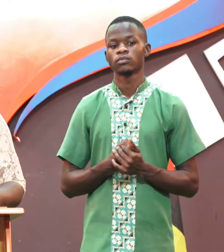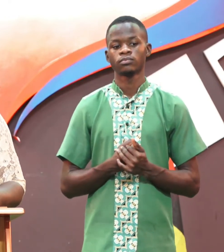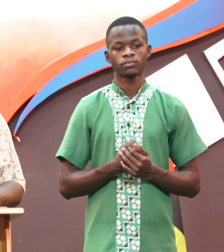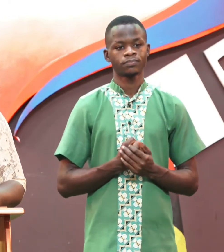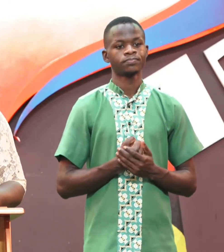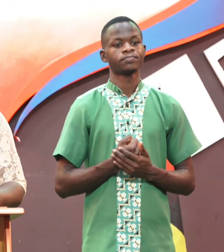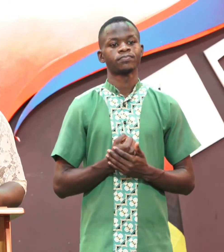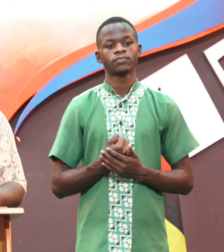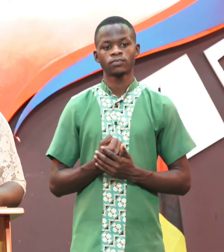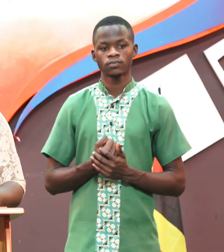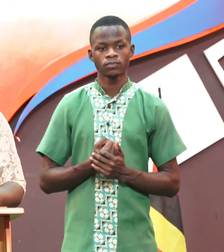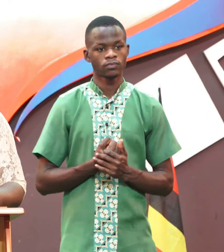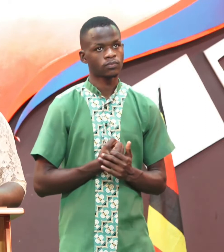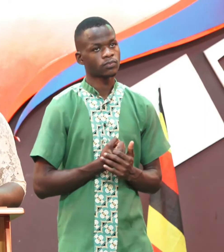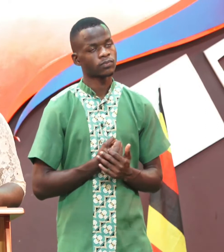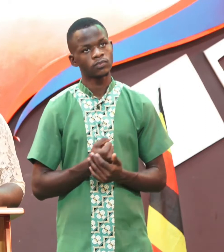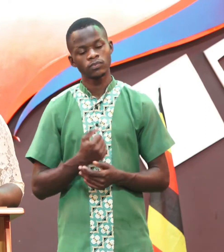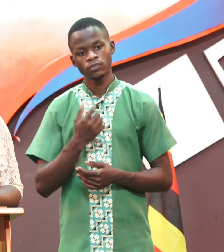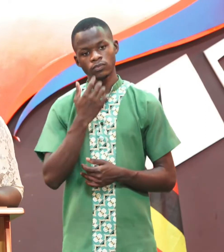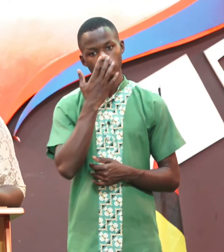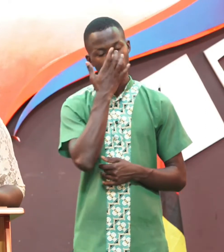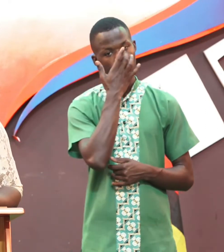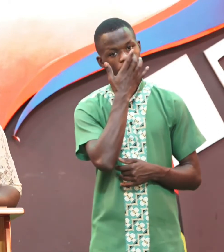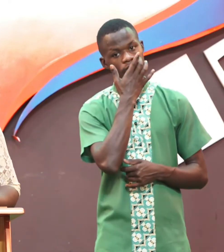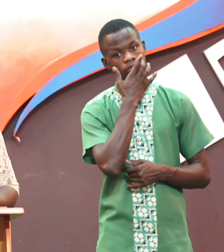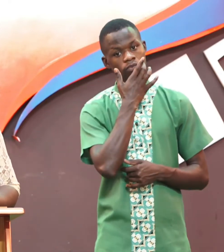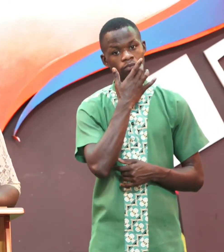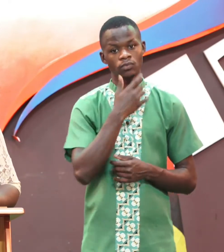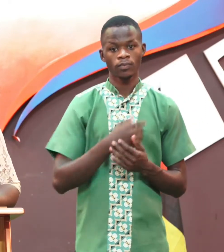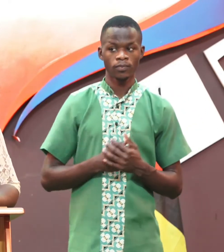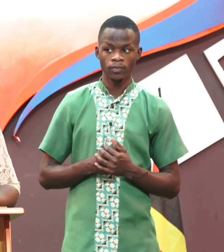Twanunuliwa ennaku zonna.